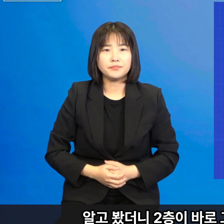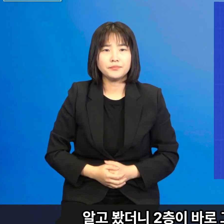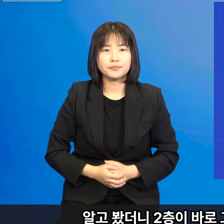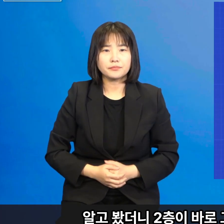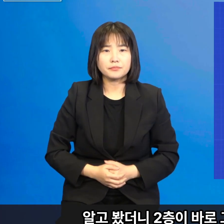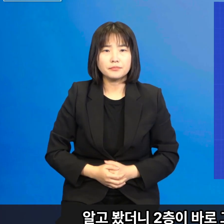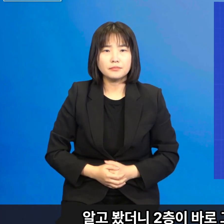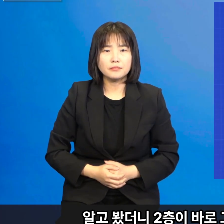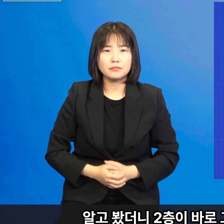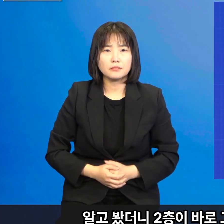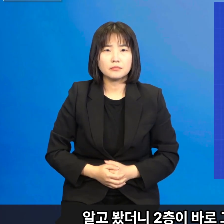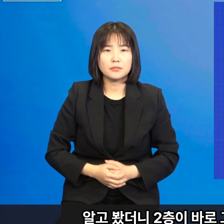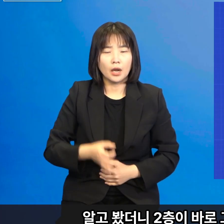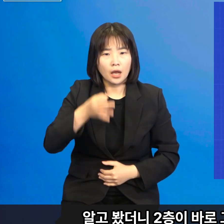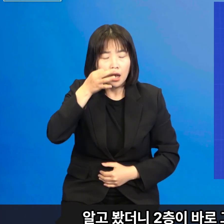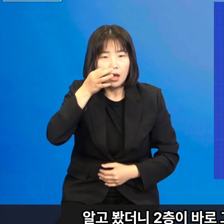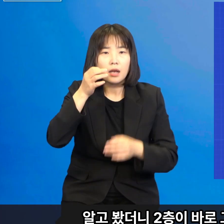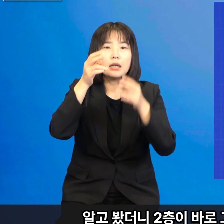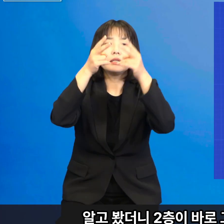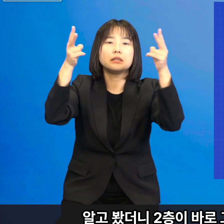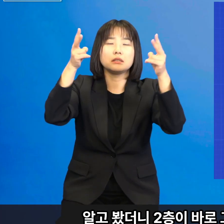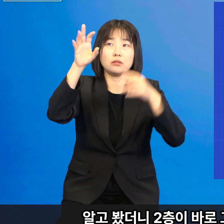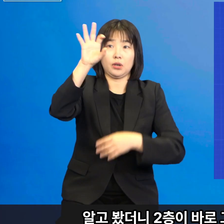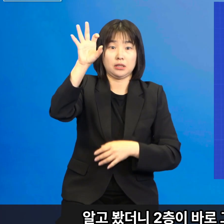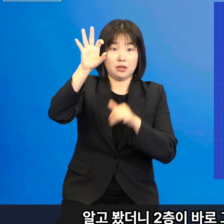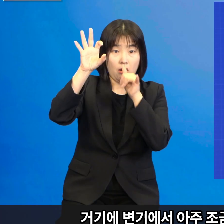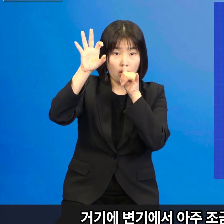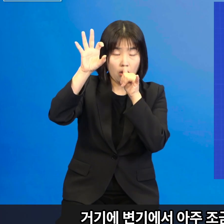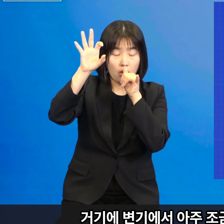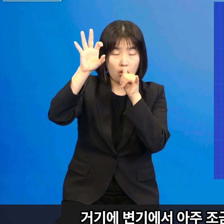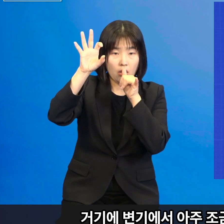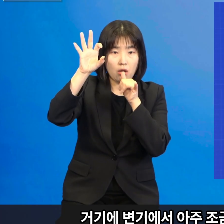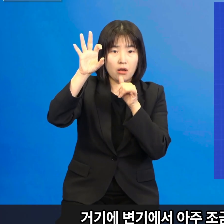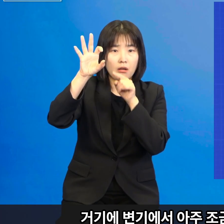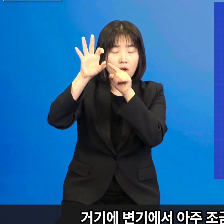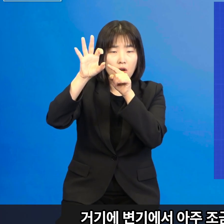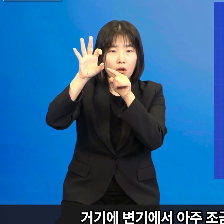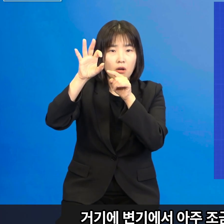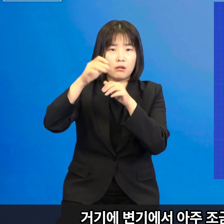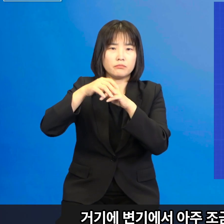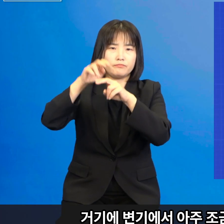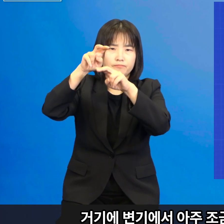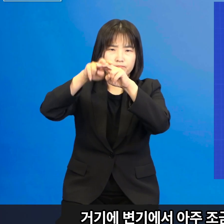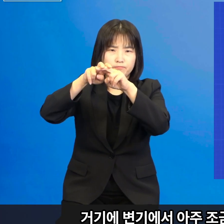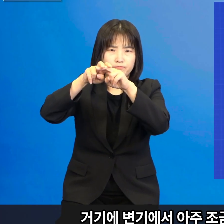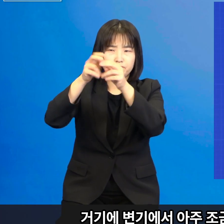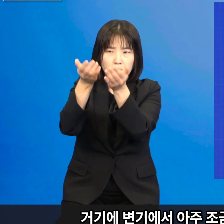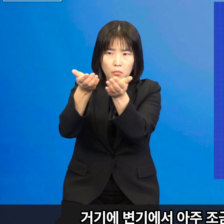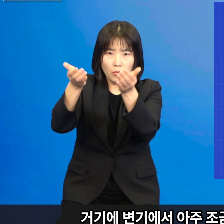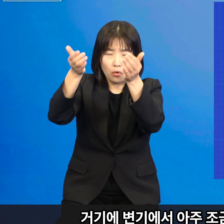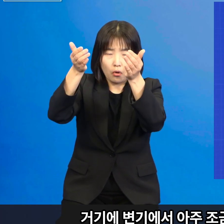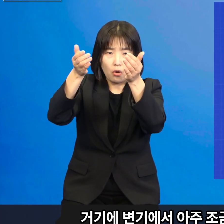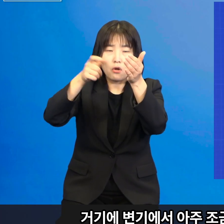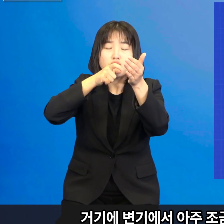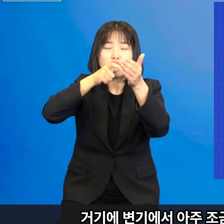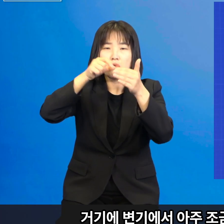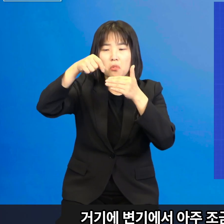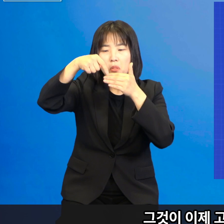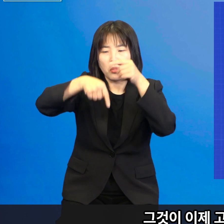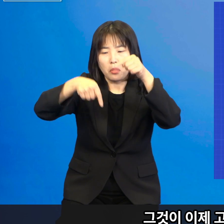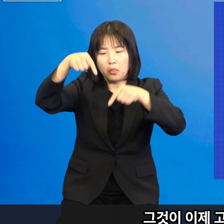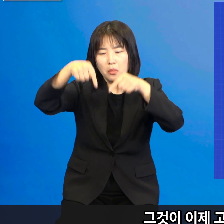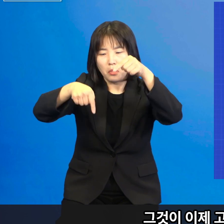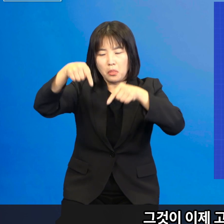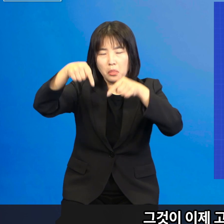알고 봤더니 2층이 바로 그 위에가 화장실이었는데 거기에 변기에서 아주 조금씩 물이 새고 있었던